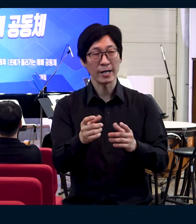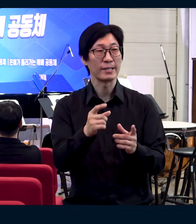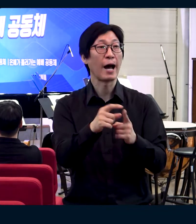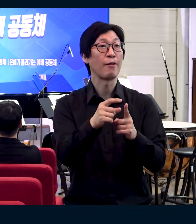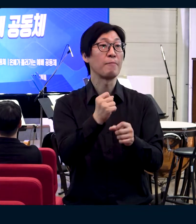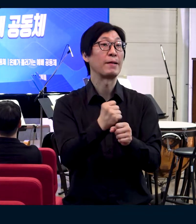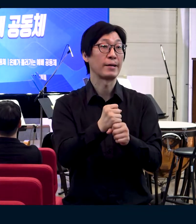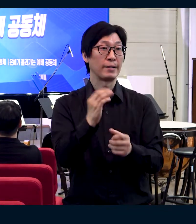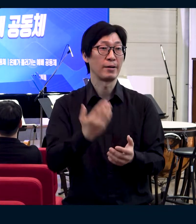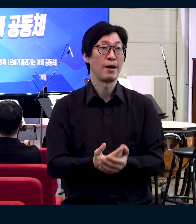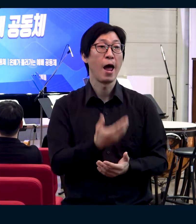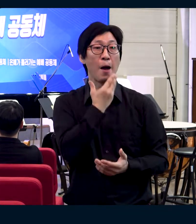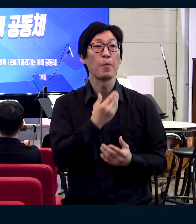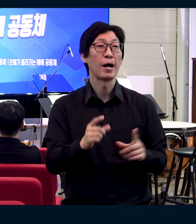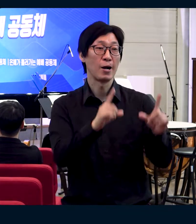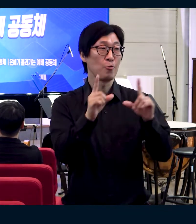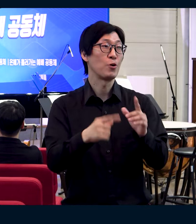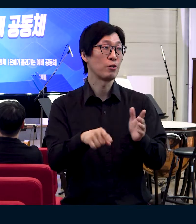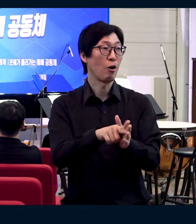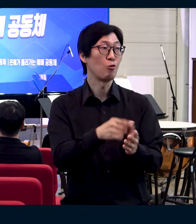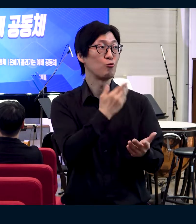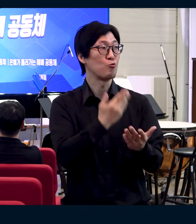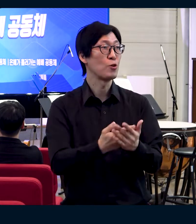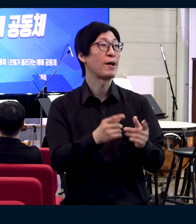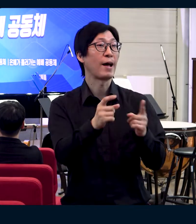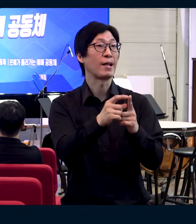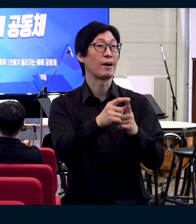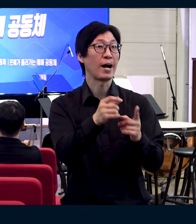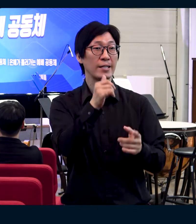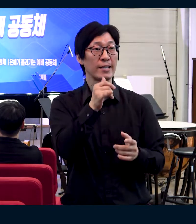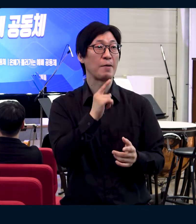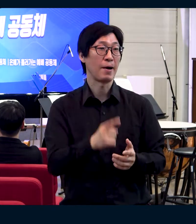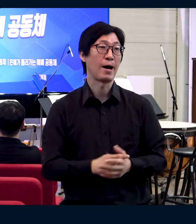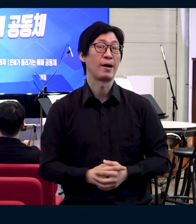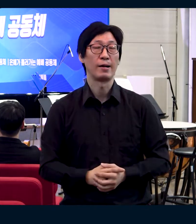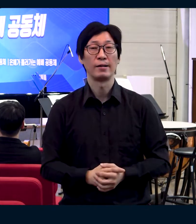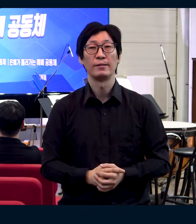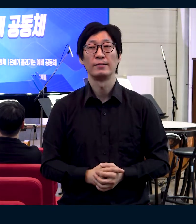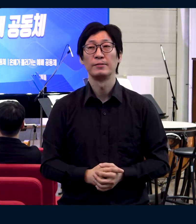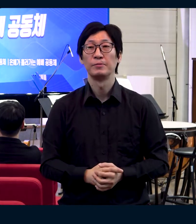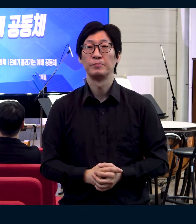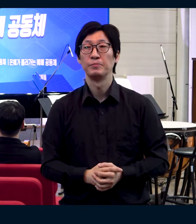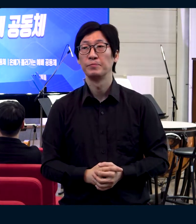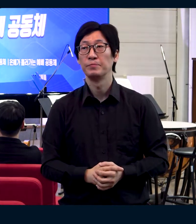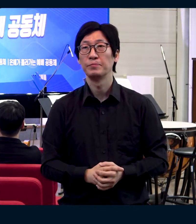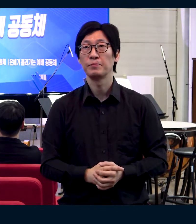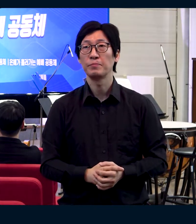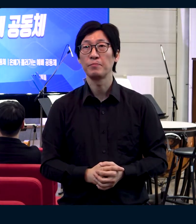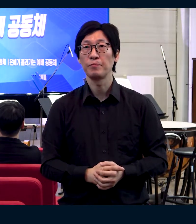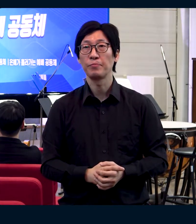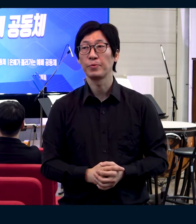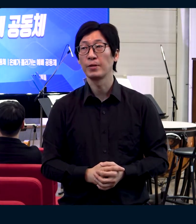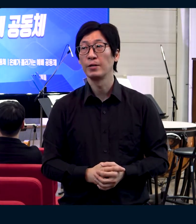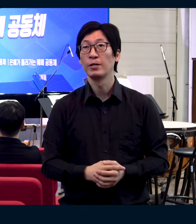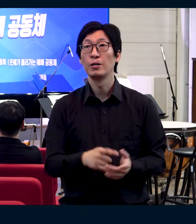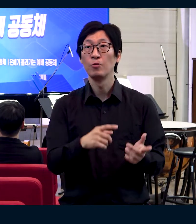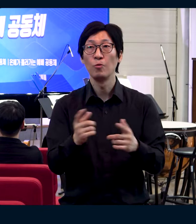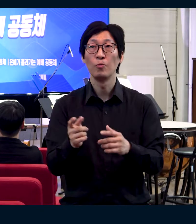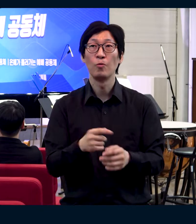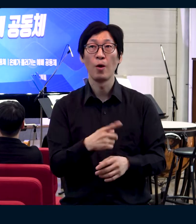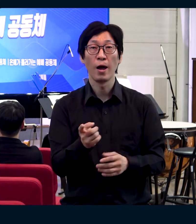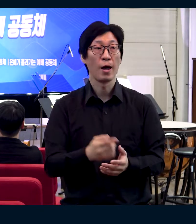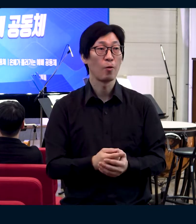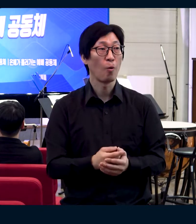나왔어요. 우리가 행복하게 살려면 이런 것들이 중요하다 하면서 막 쏟아져 나온 거예요. 자, 그런데 이런 것들보다